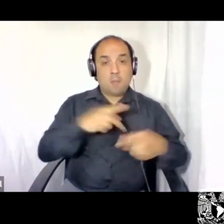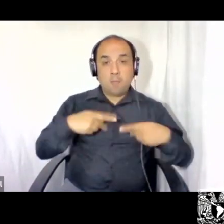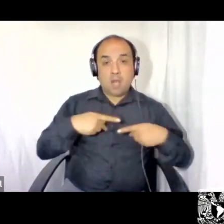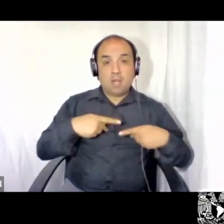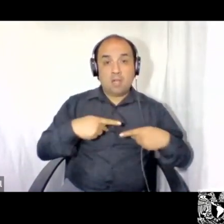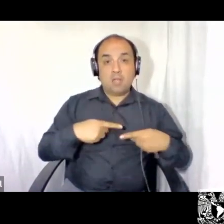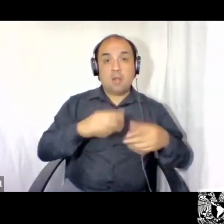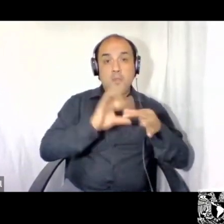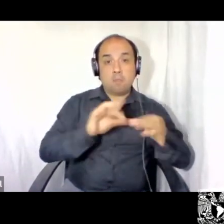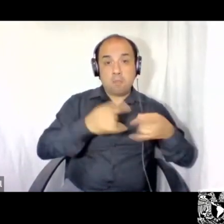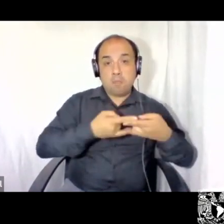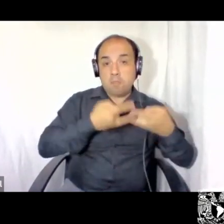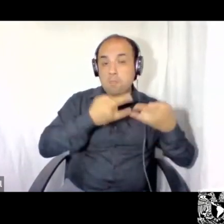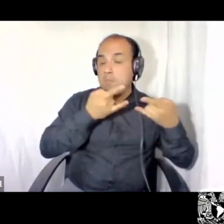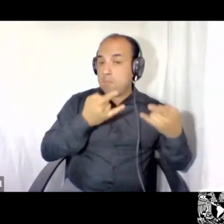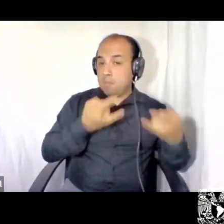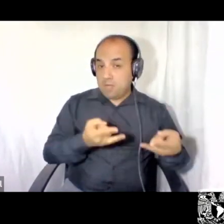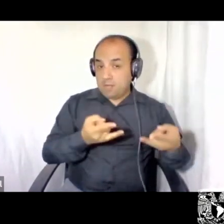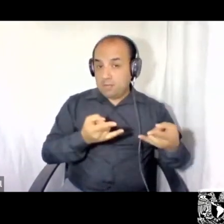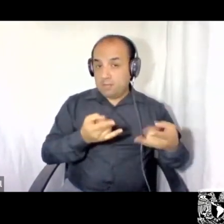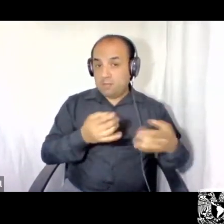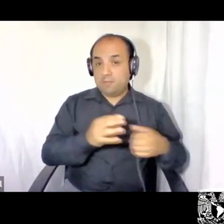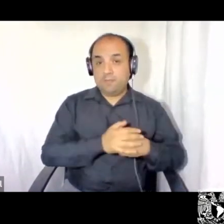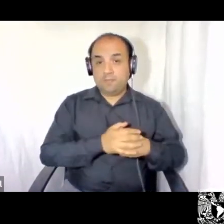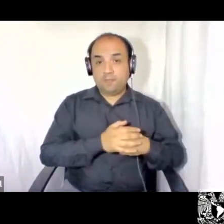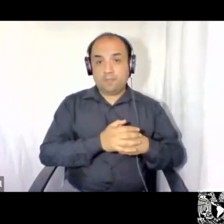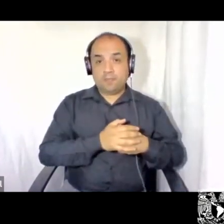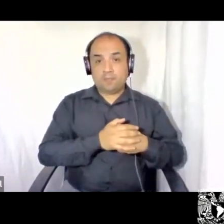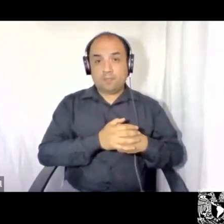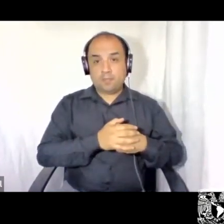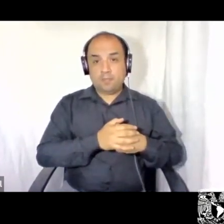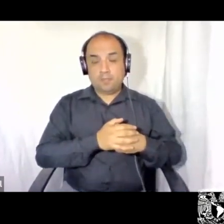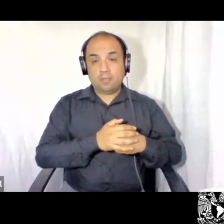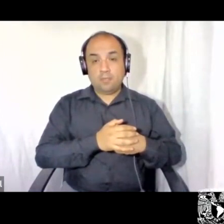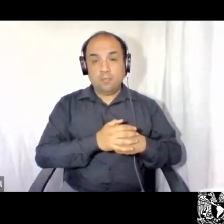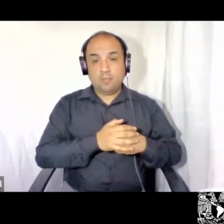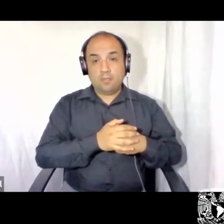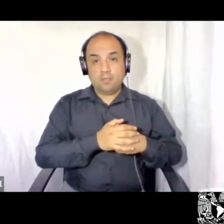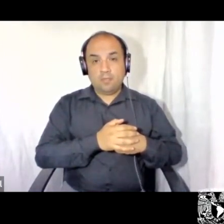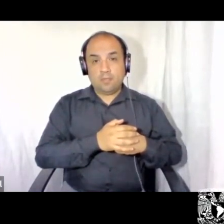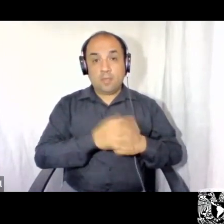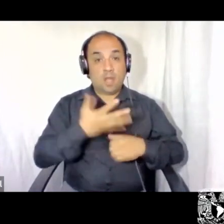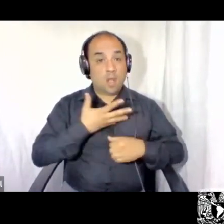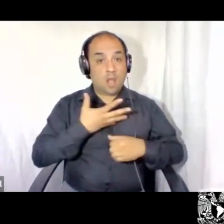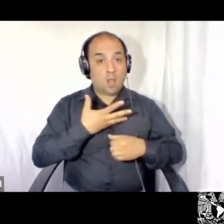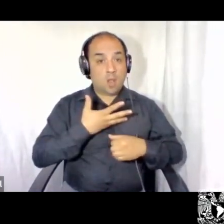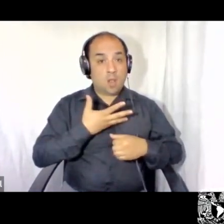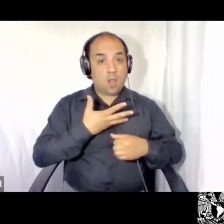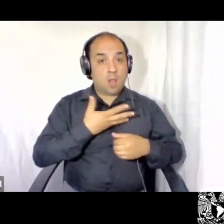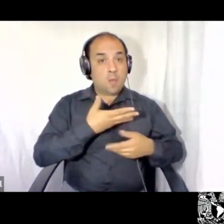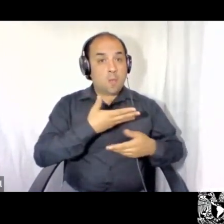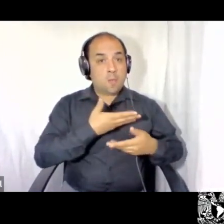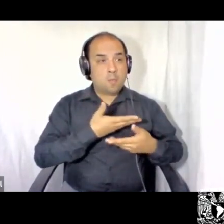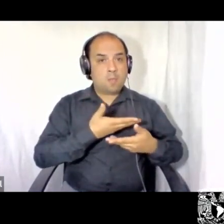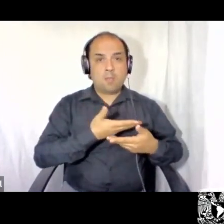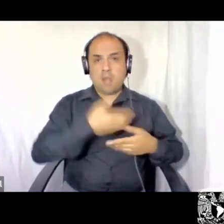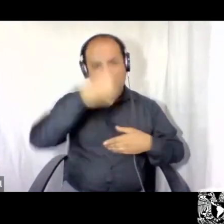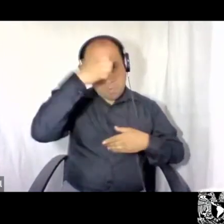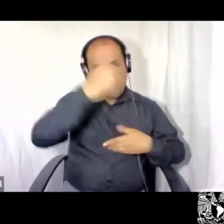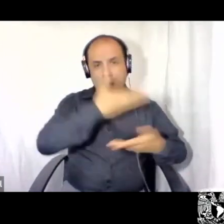cuentista, es narrador. También con él he tenido espacios de compartir experiencias y